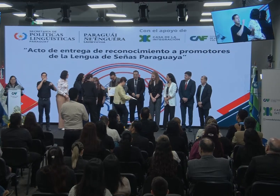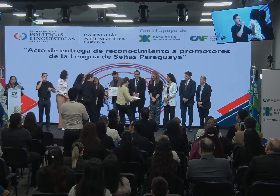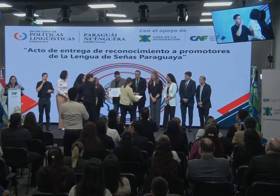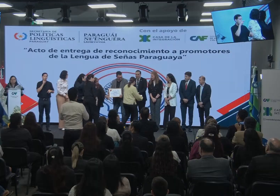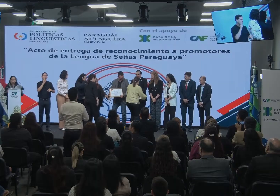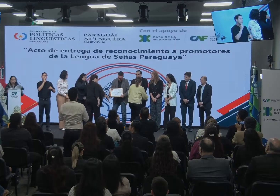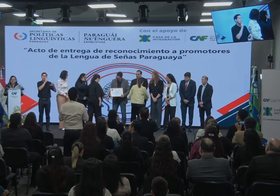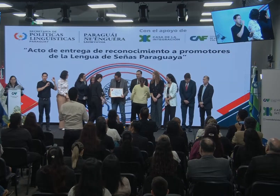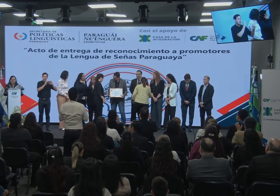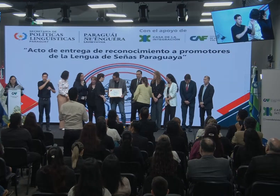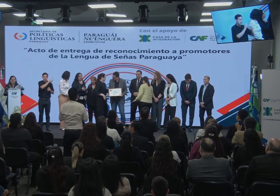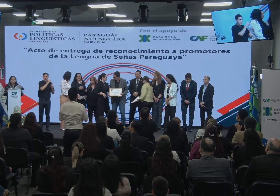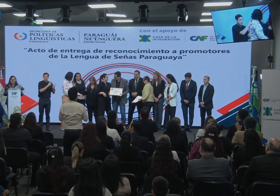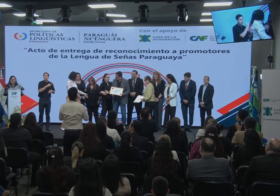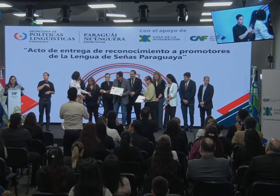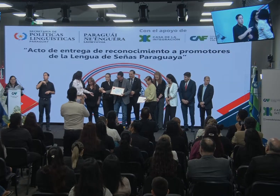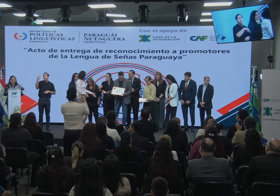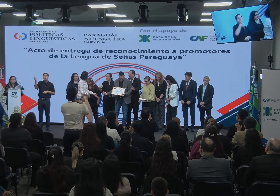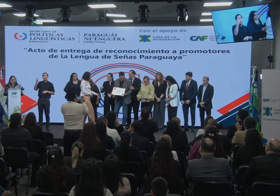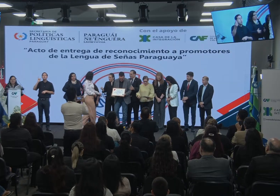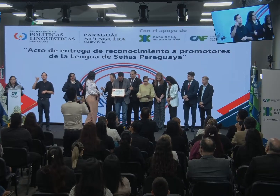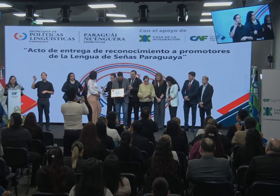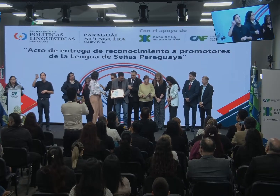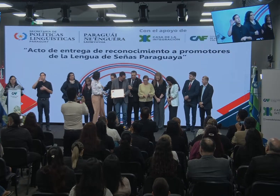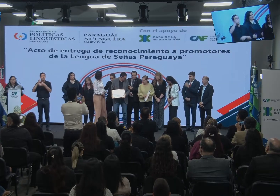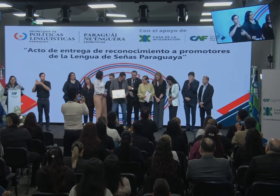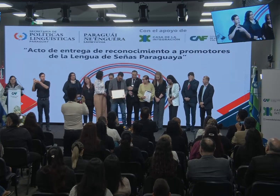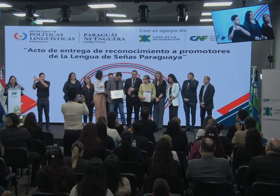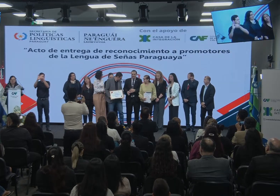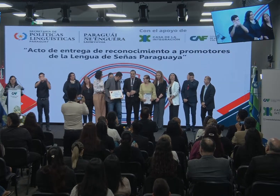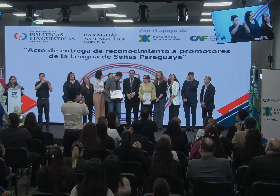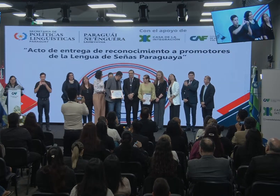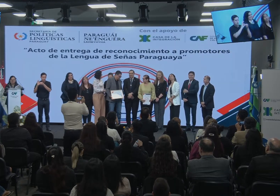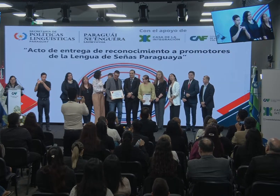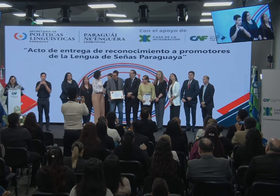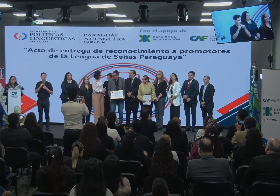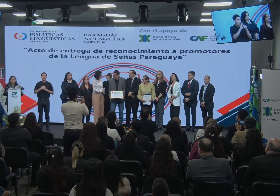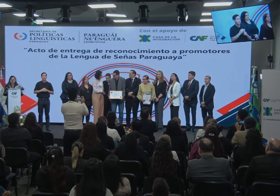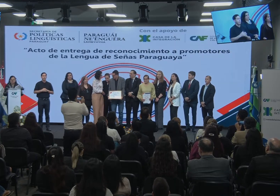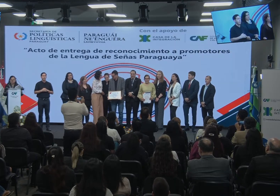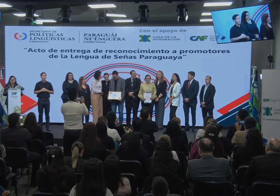otras instituciones públicas y de la sociedad civil.